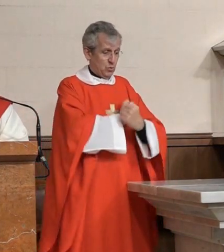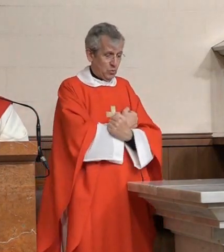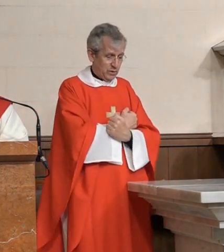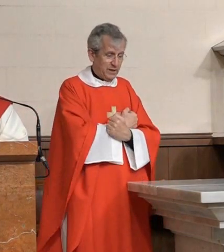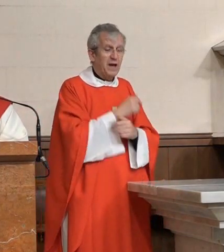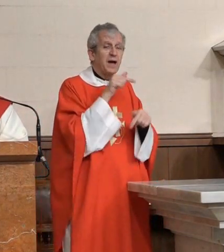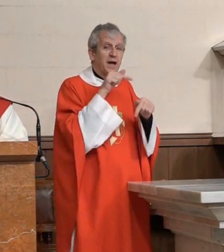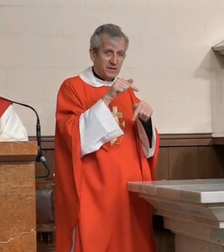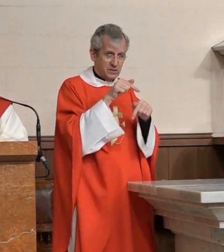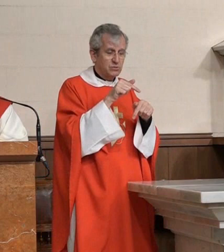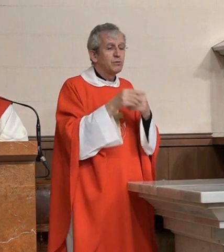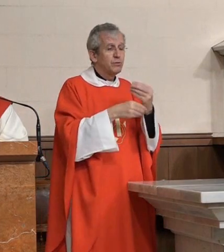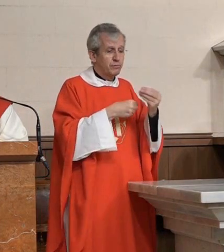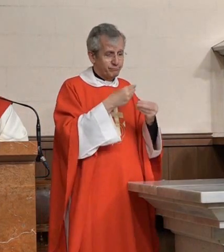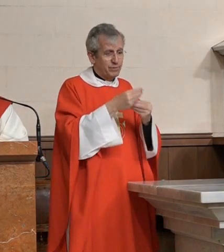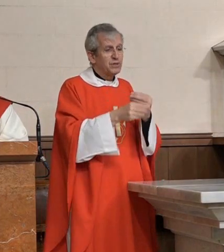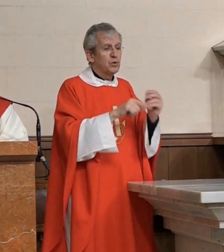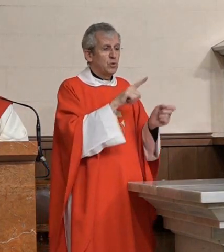los soldados.